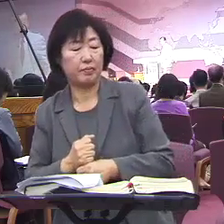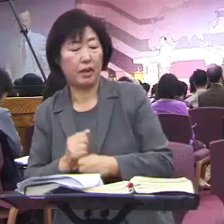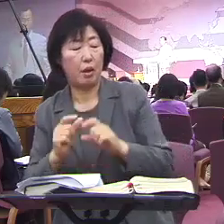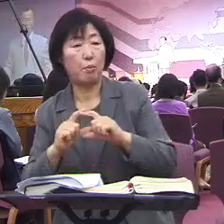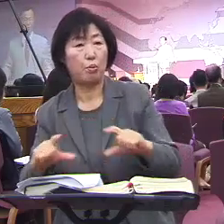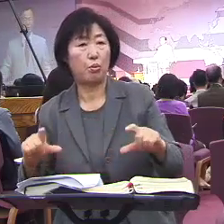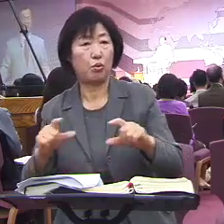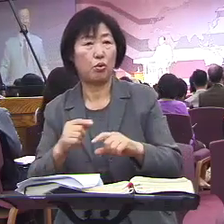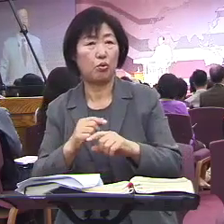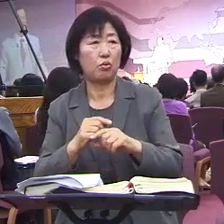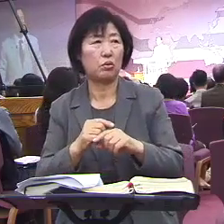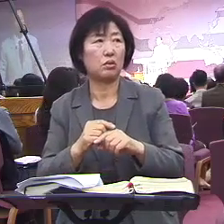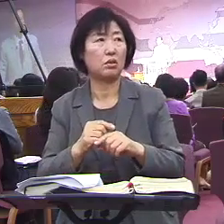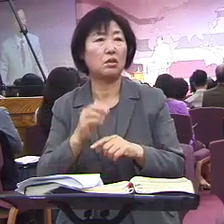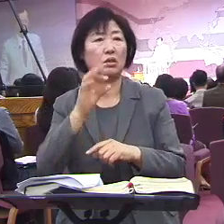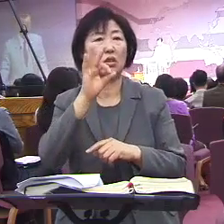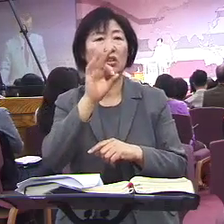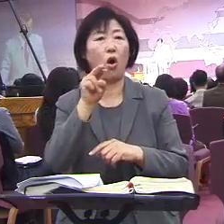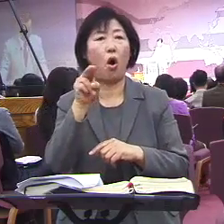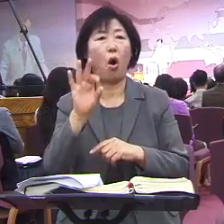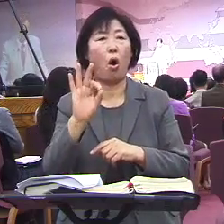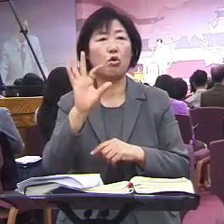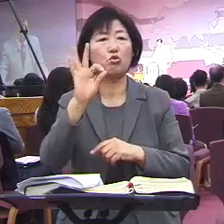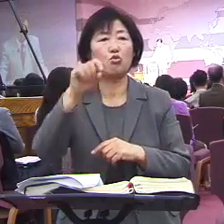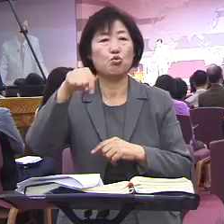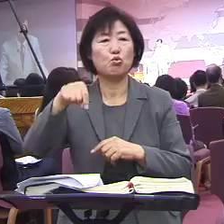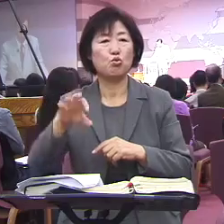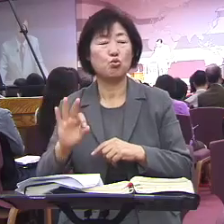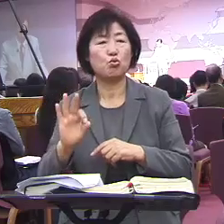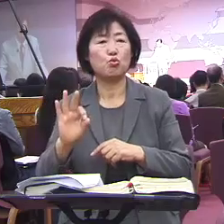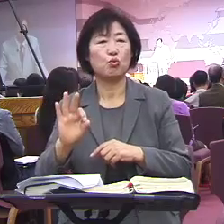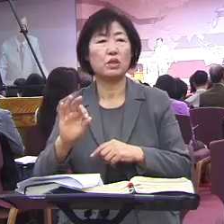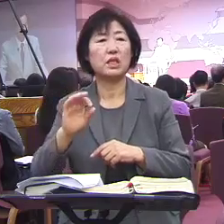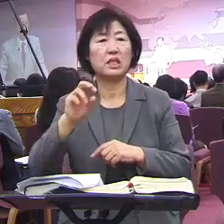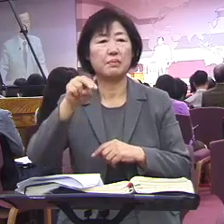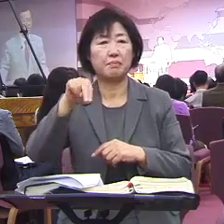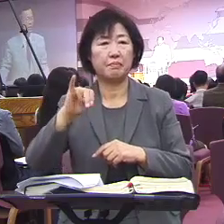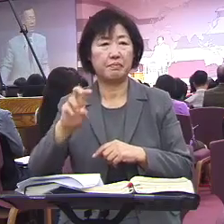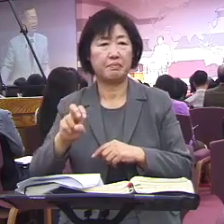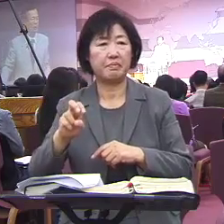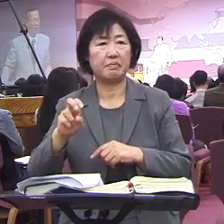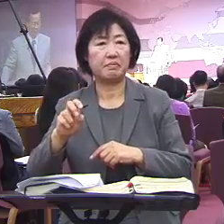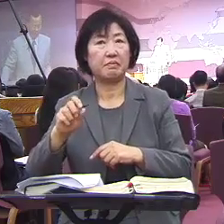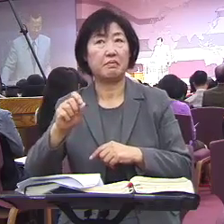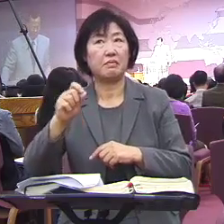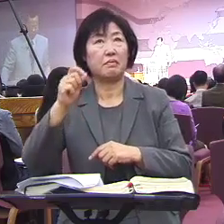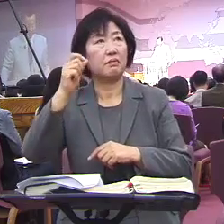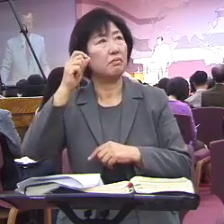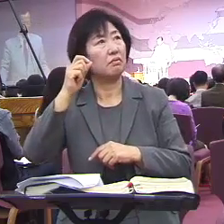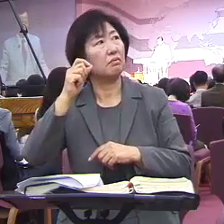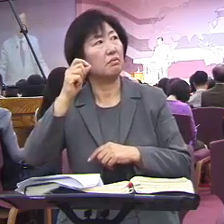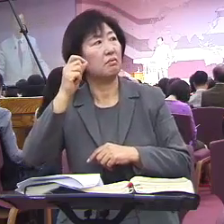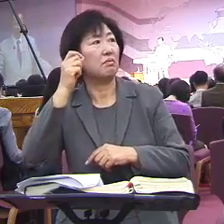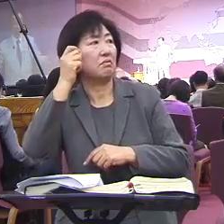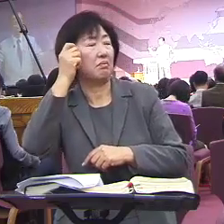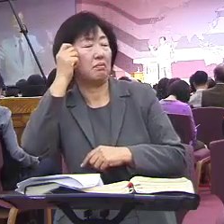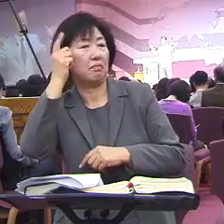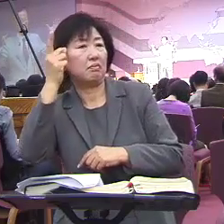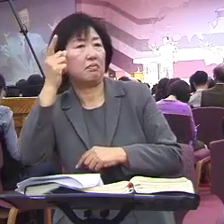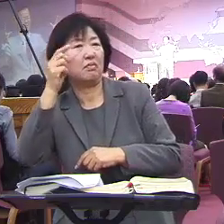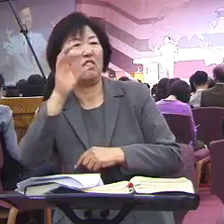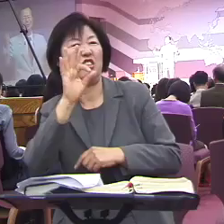여러분, 보통 우리는 영웅심을 갖고 신앙생활을 자꾸 생각해요. 하나님께서 서로 사랑하라고 말씀하셨으니까